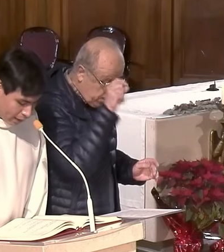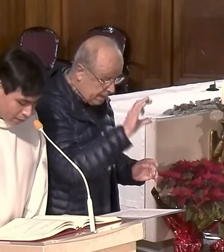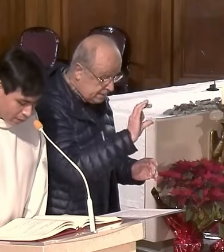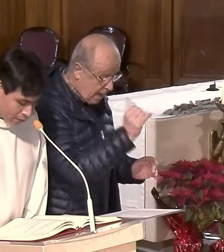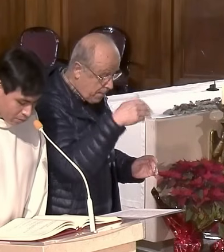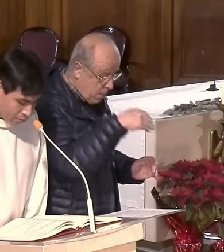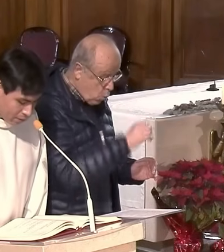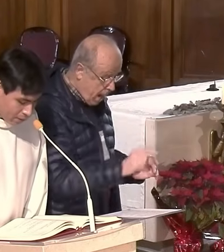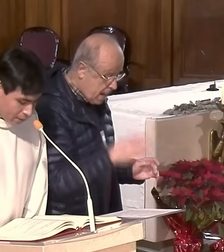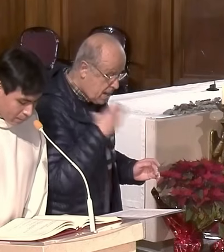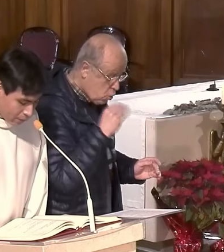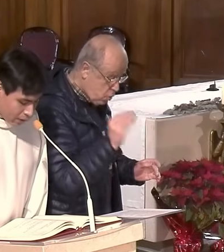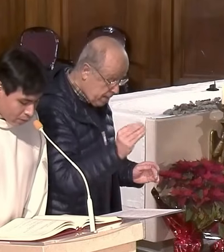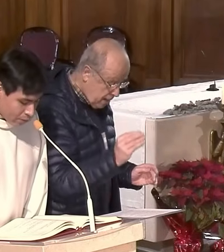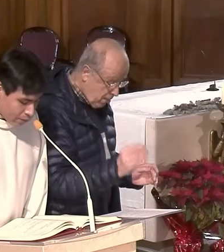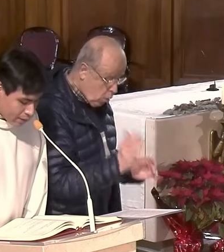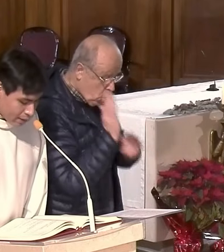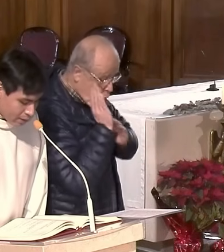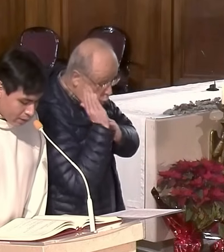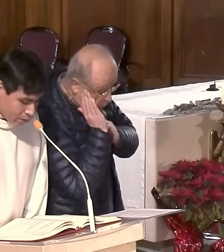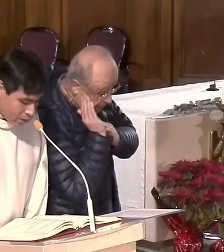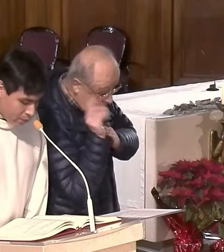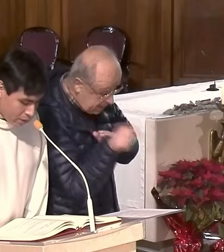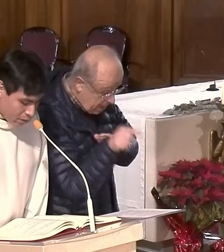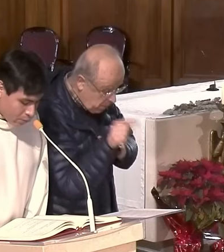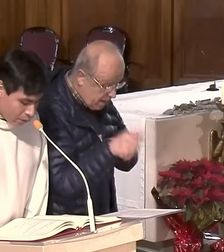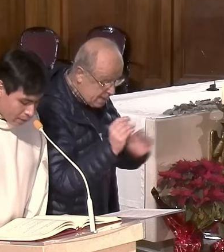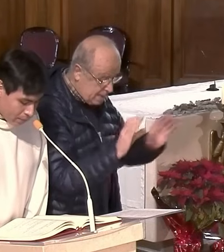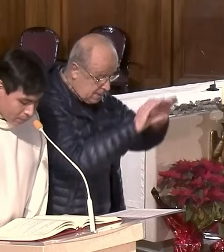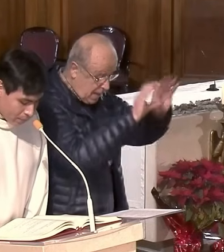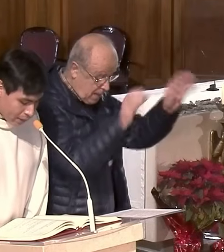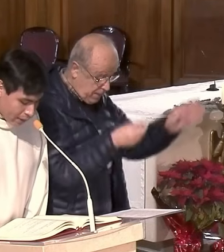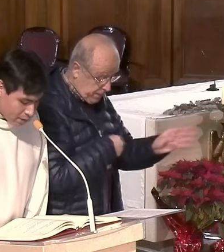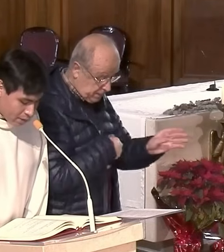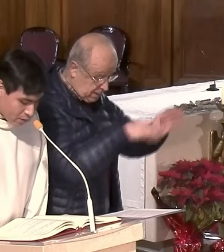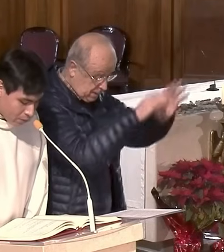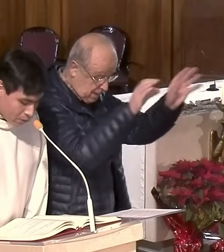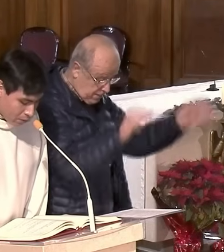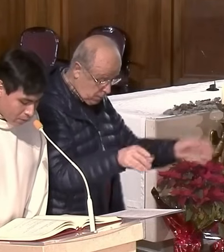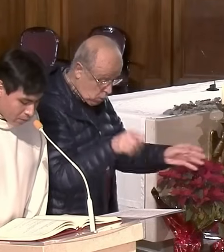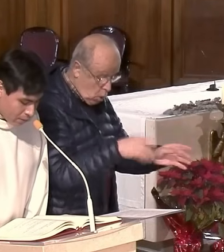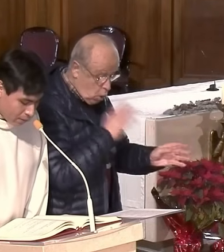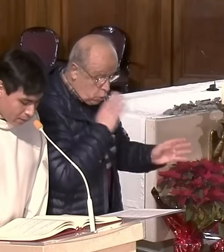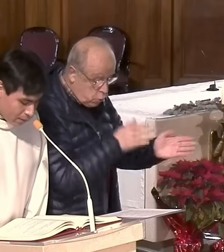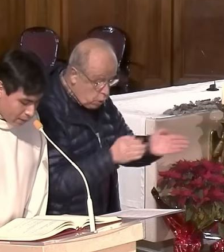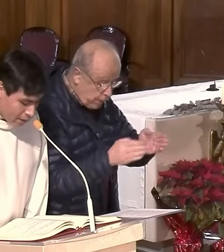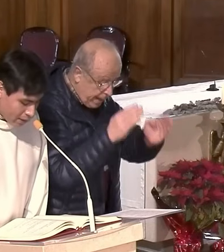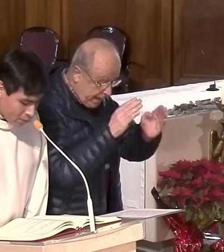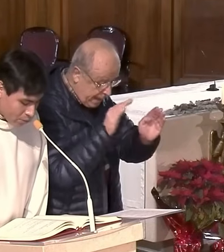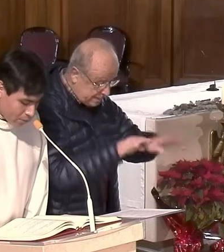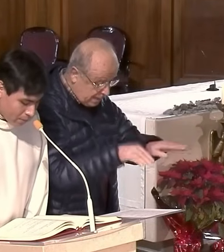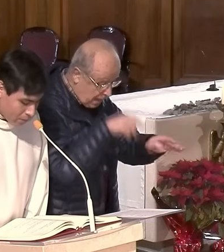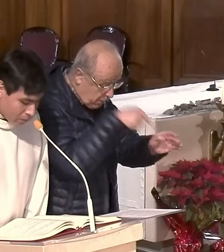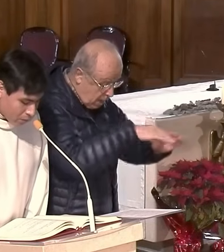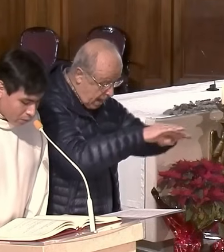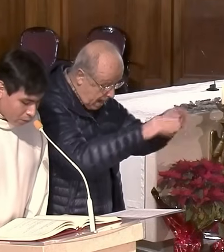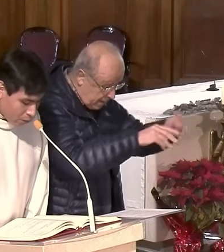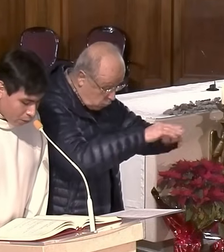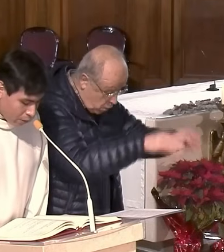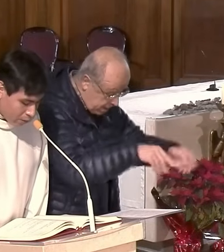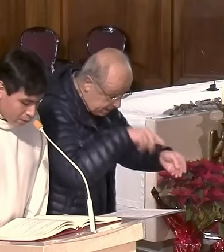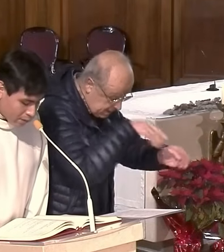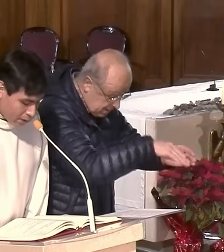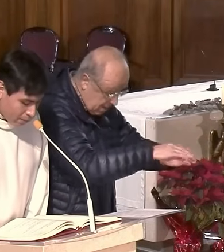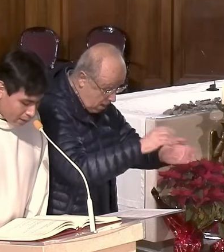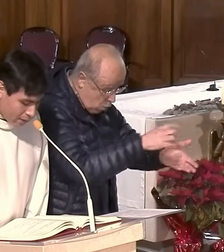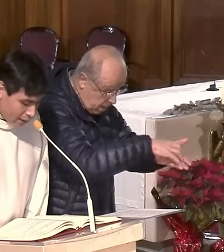el arca de Dios. Entonces el Señor llamó a Samuel. Este respondió: aquí estoy. Corrió